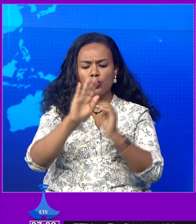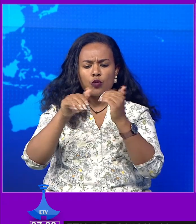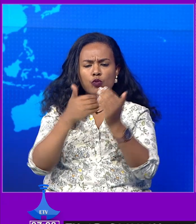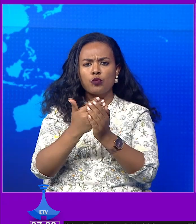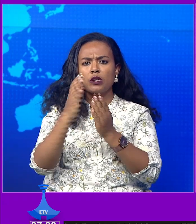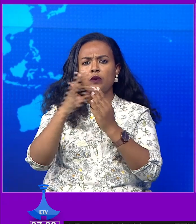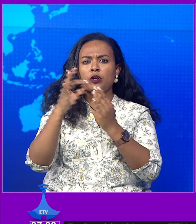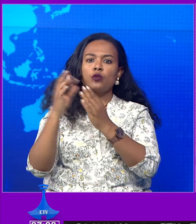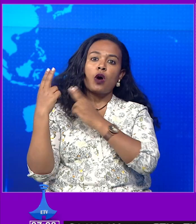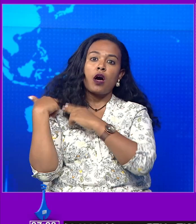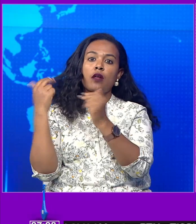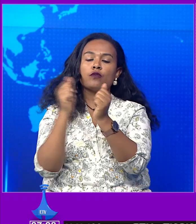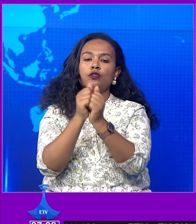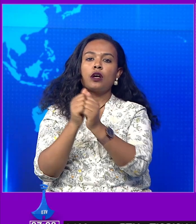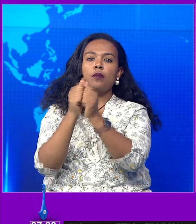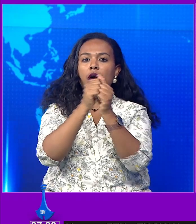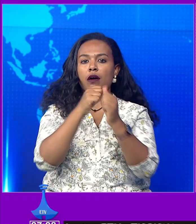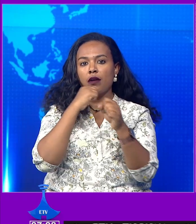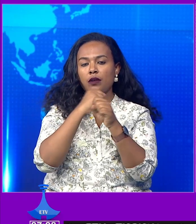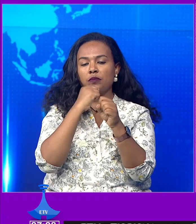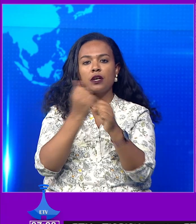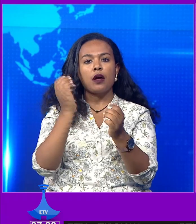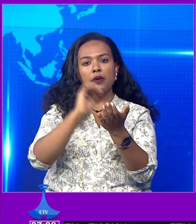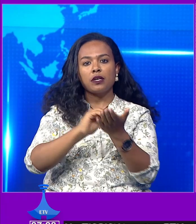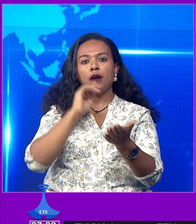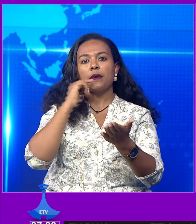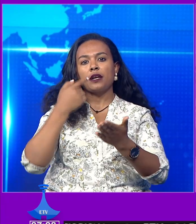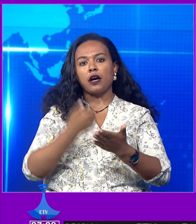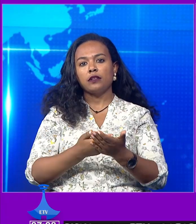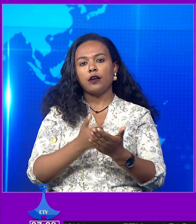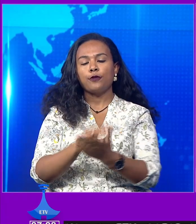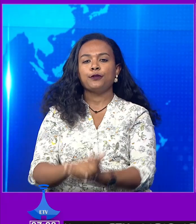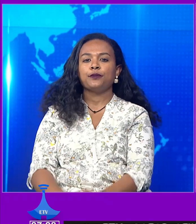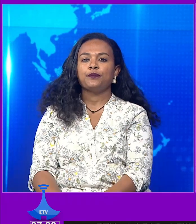ከተመረጡ ኃላፊዎች ጋር በጋራ እንደምትሰራ በድጋሚ አረጋግጣለሁ።